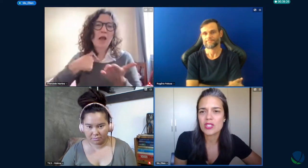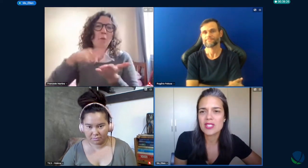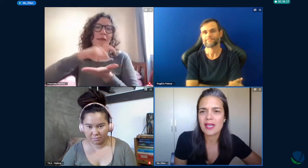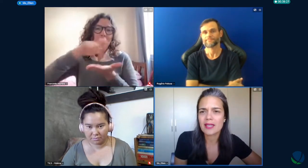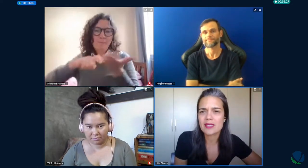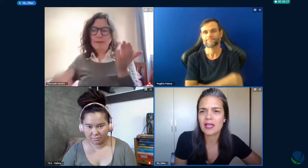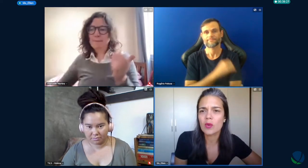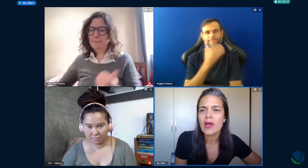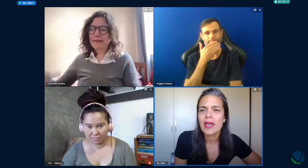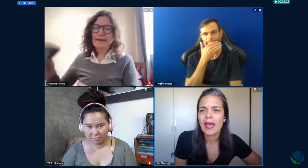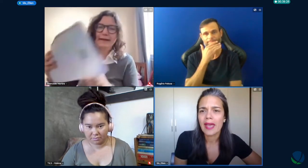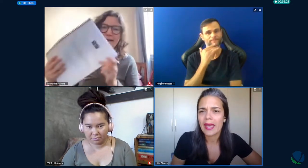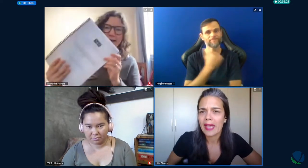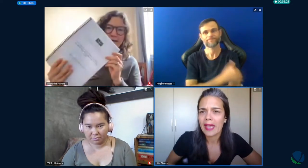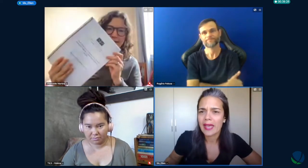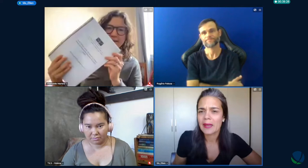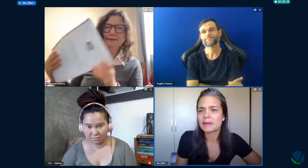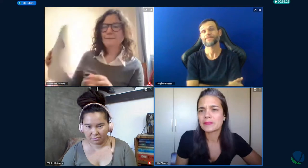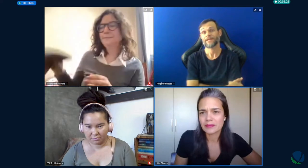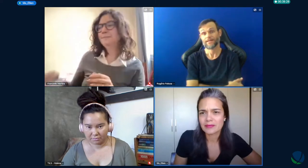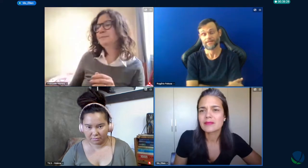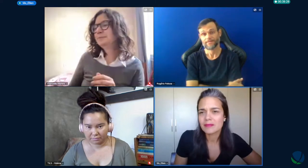a sua dissertação,